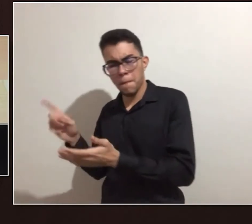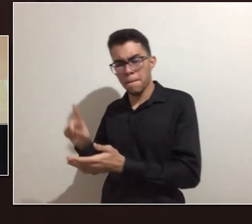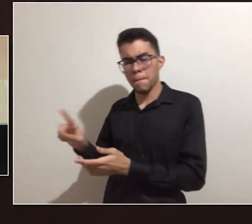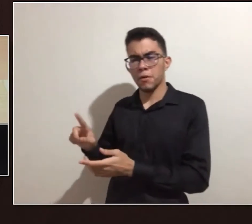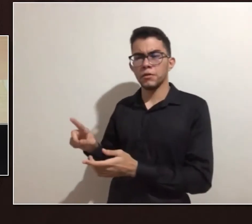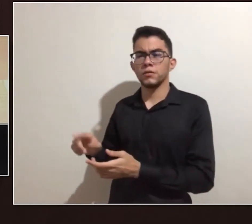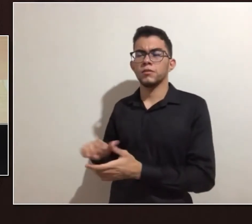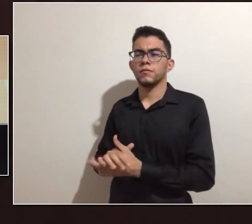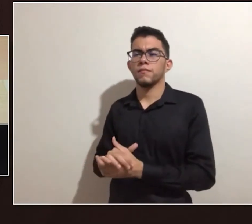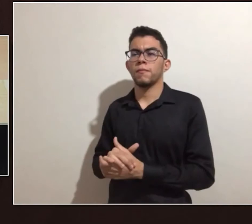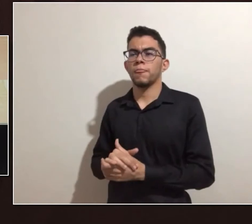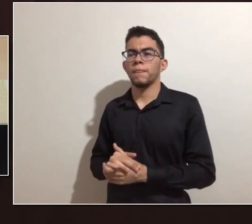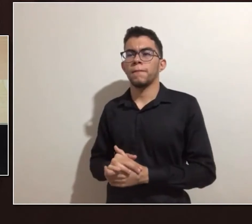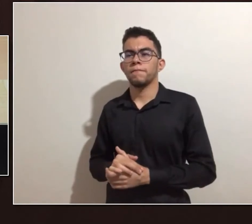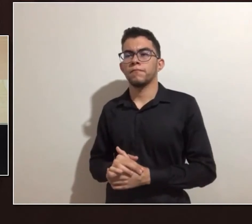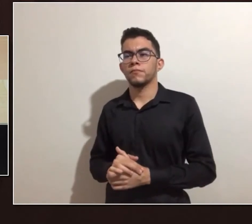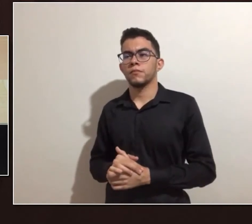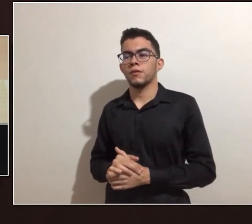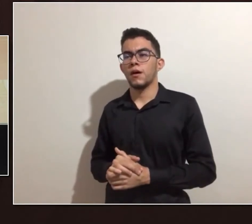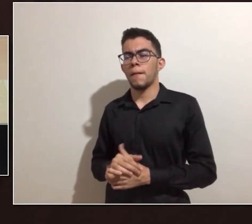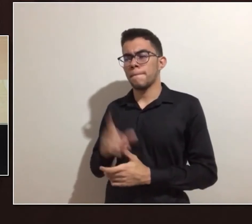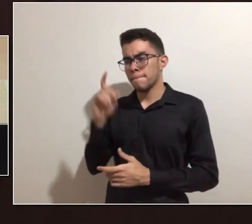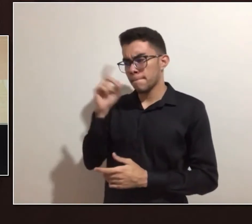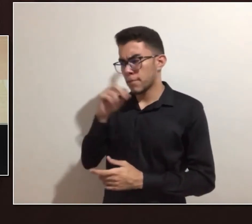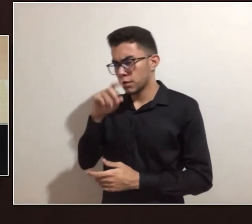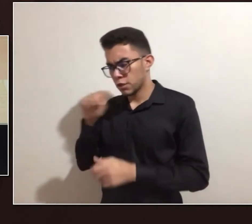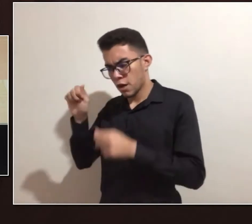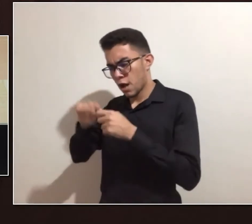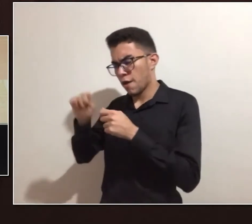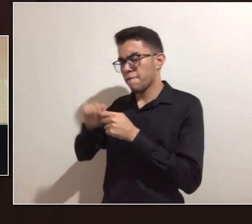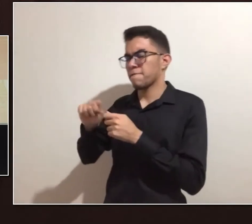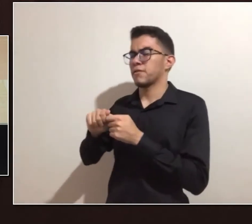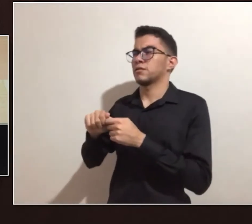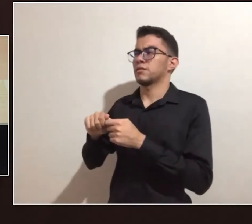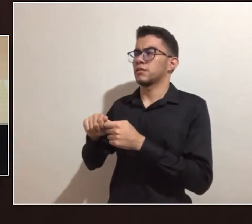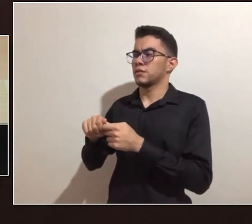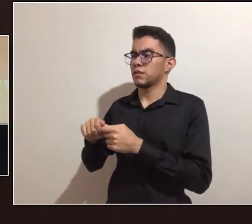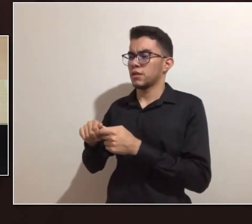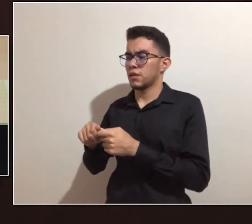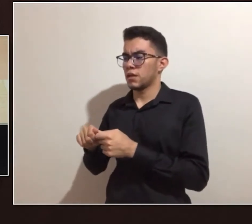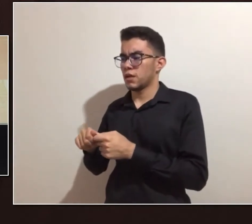ou adultério, nem mentir, nem negar a devolver